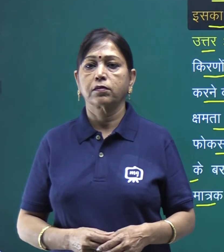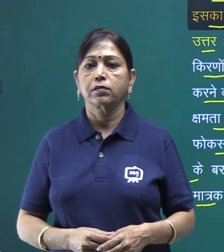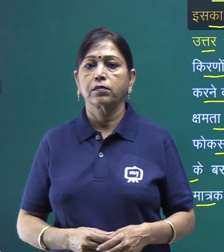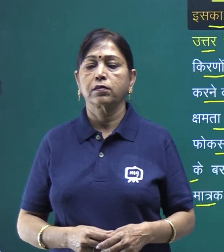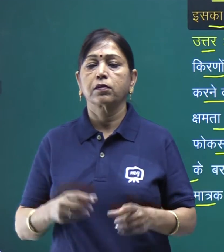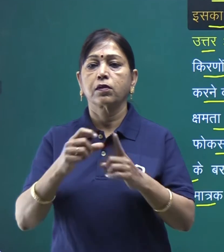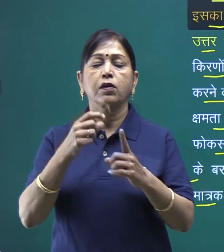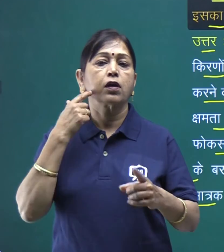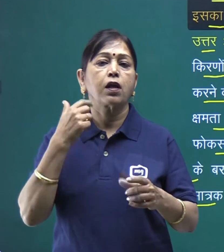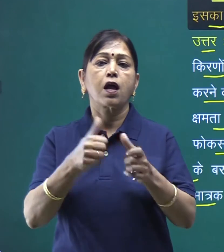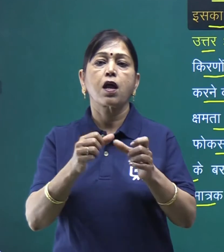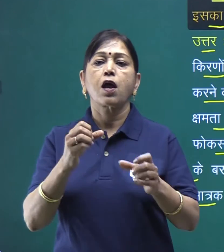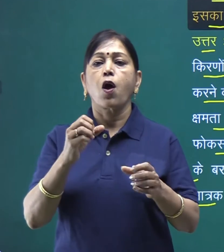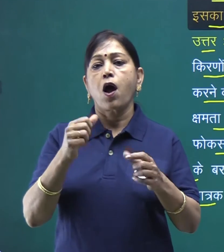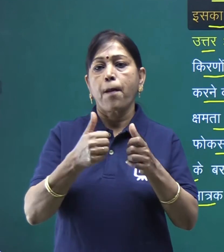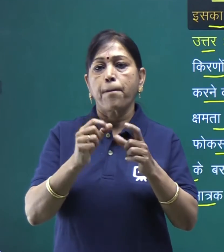डायोप्टर होता है।